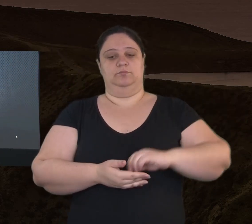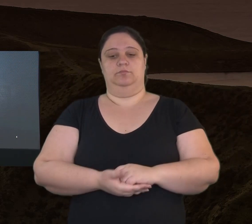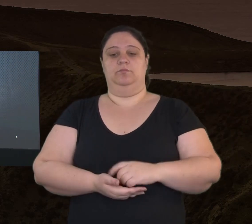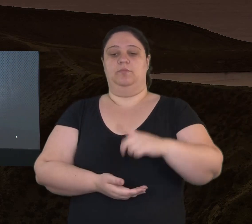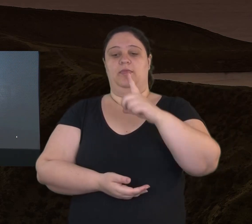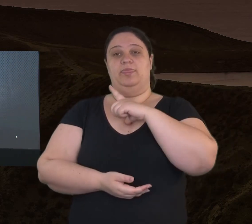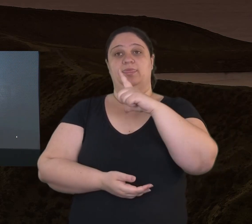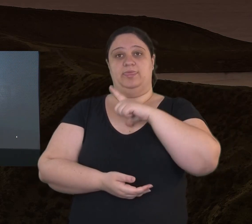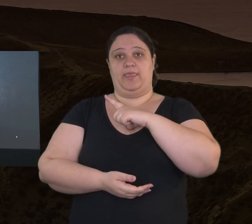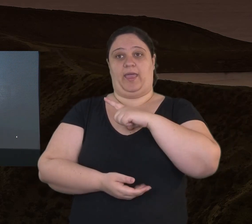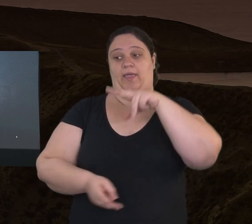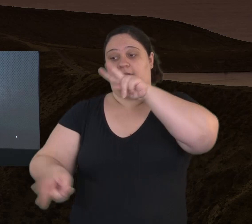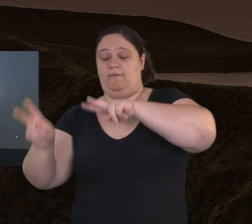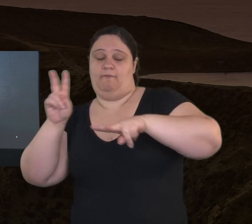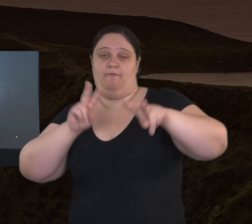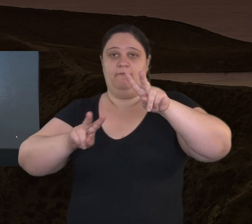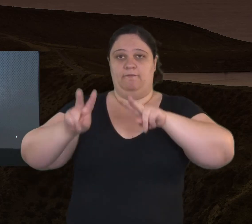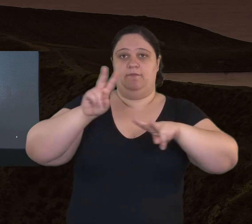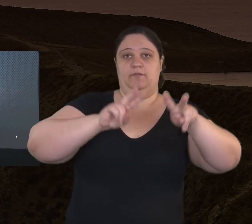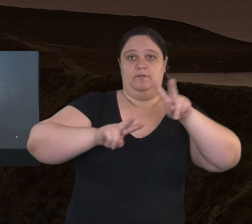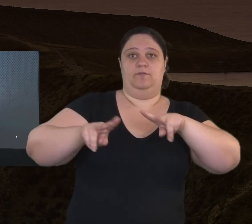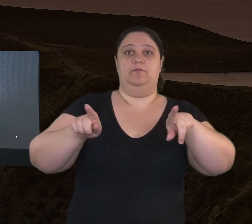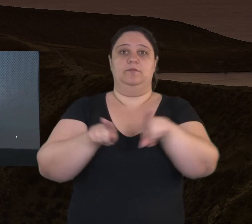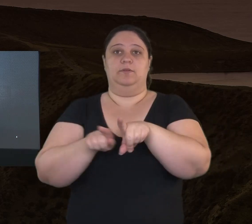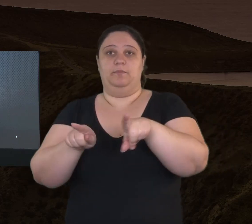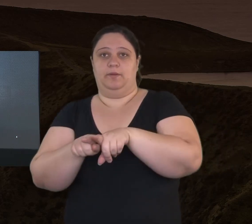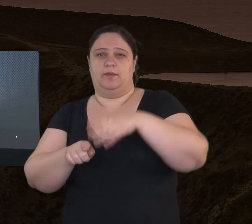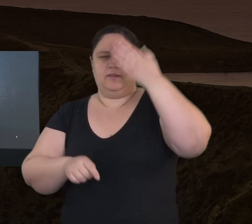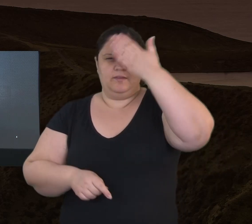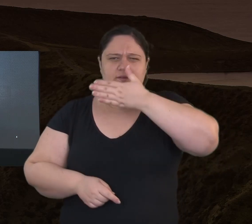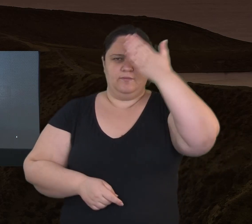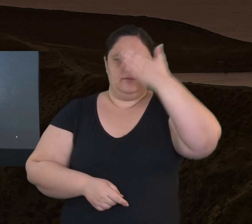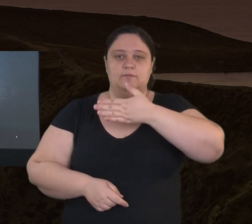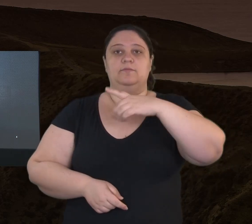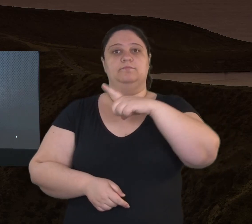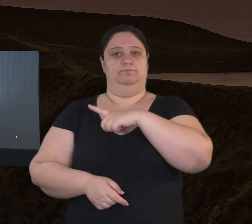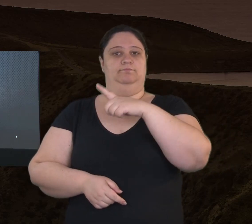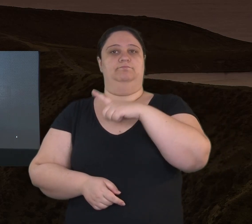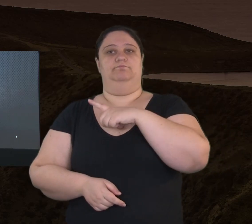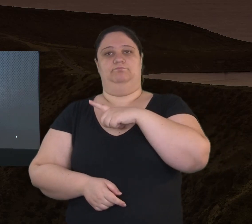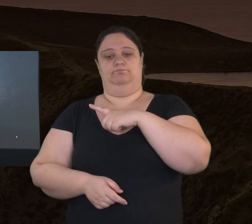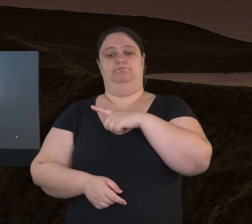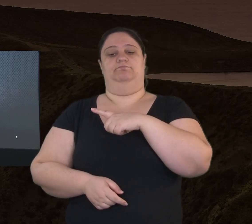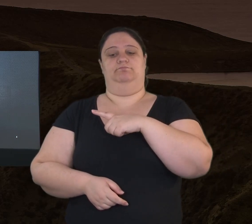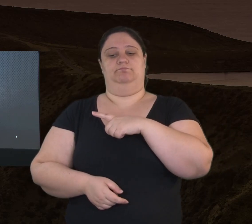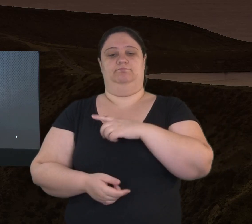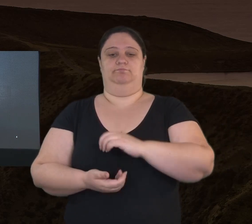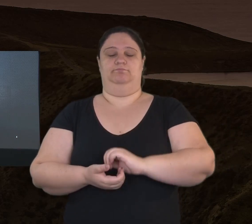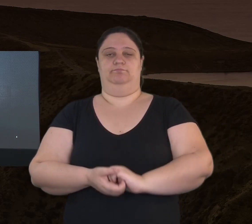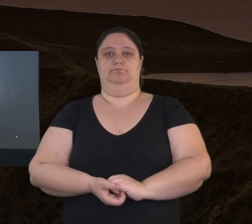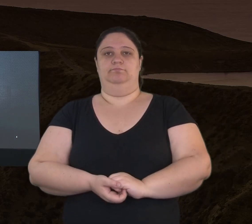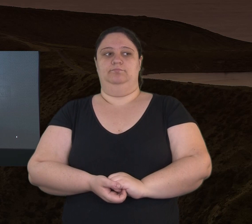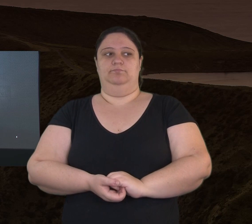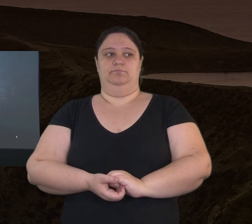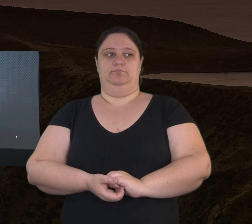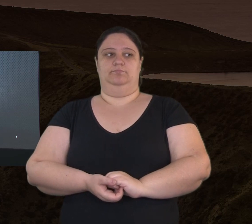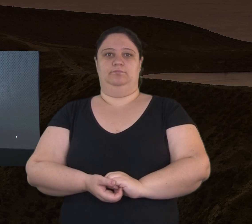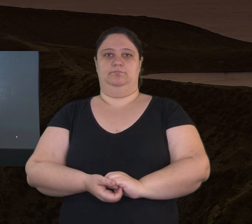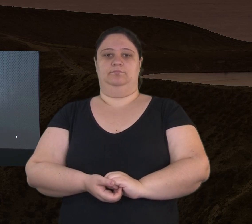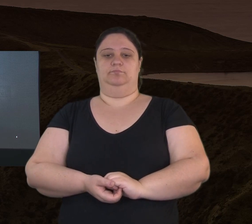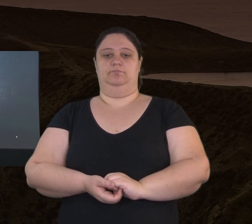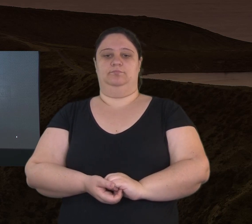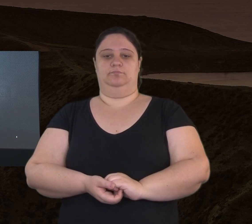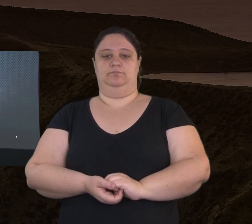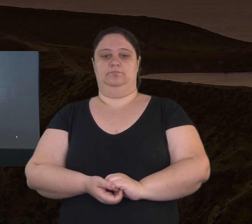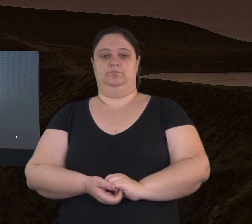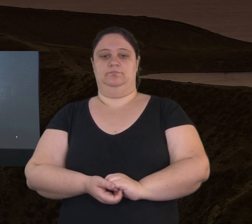Aqui estão as coisas visíveis e as coisas invisíveis. Tanto as coisas visíveis ou invisíveis